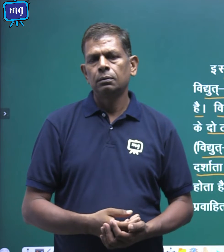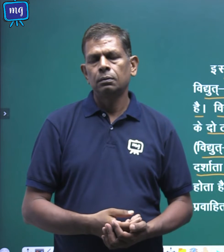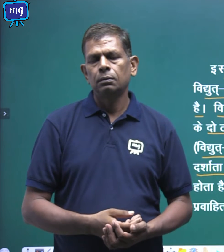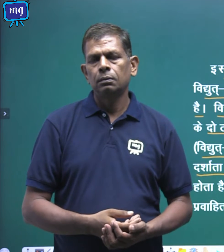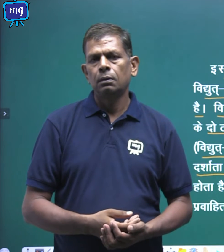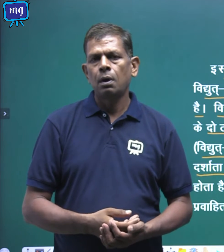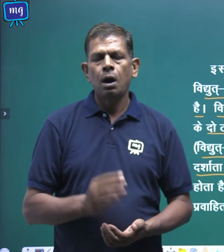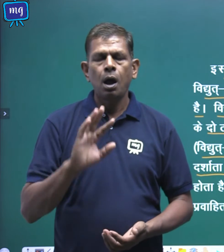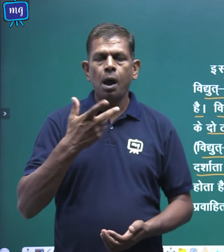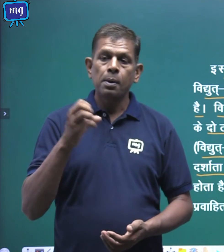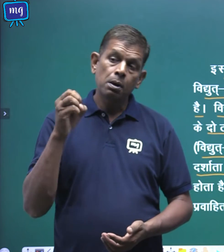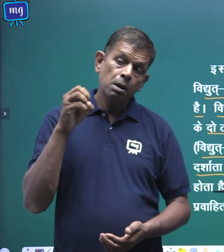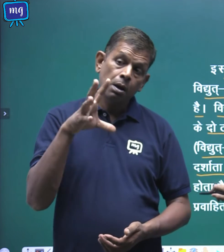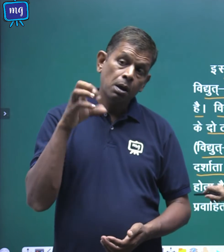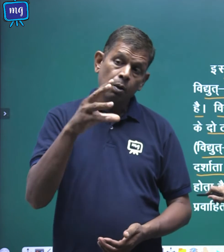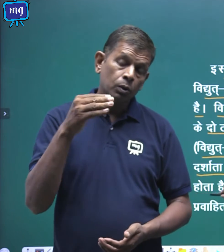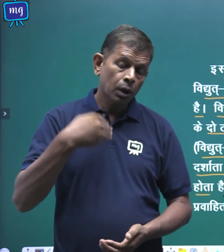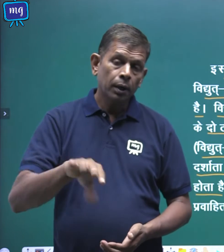तभी दीप्त होता है